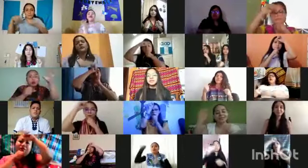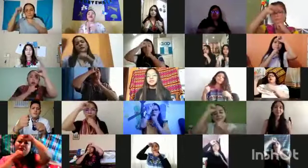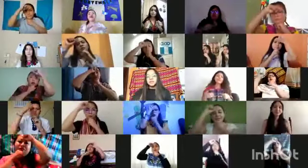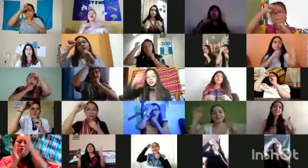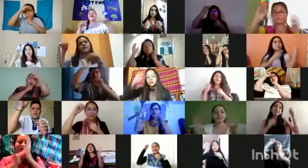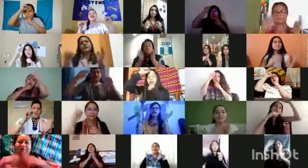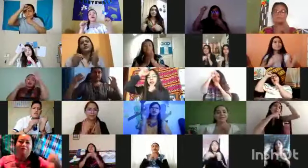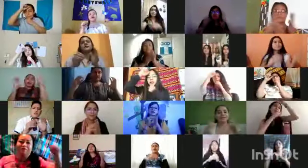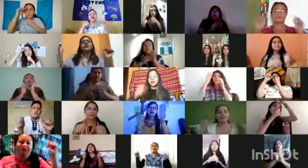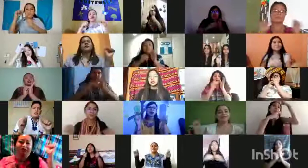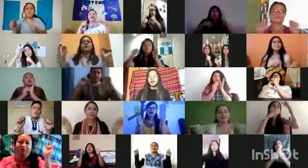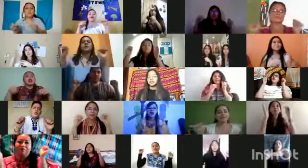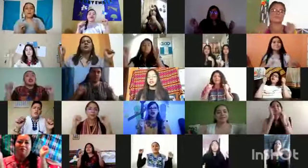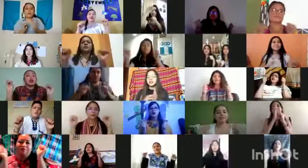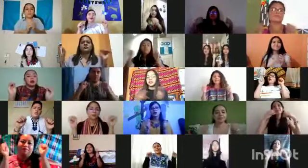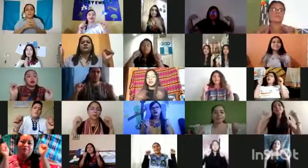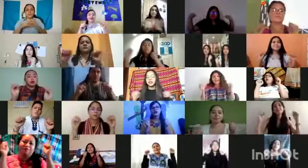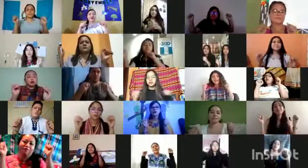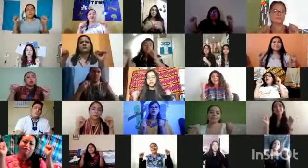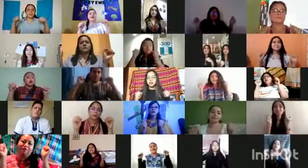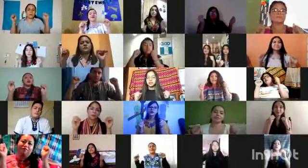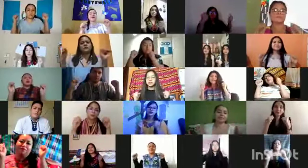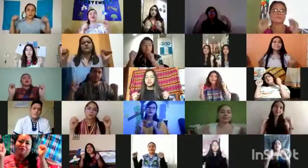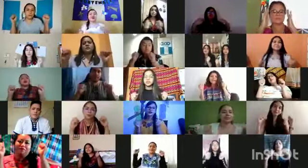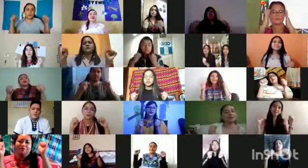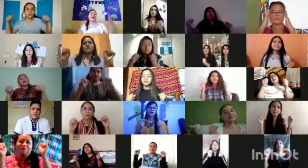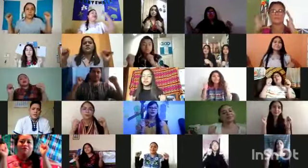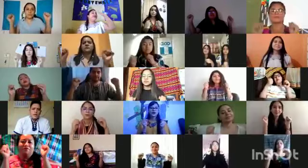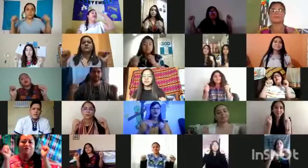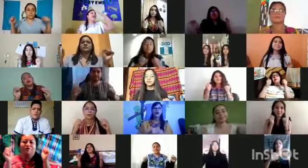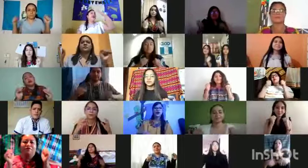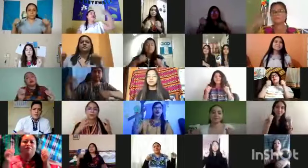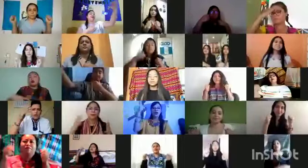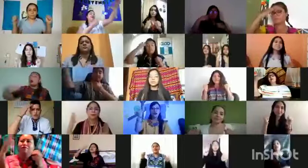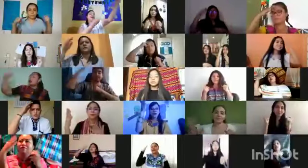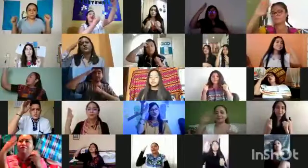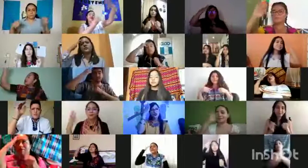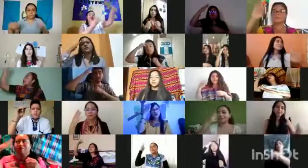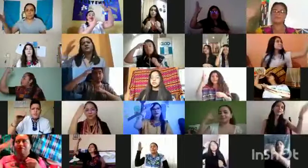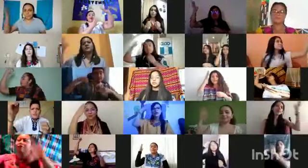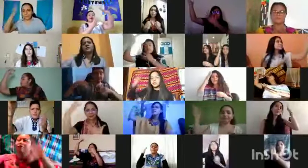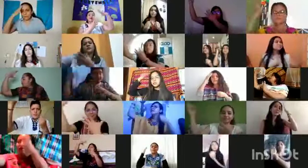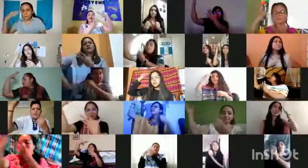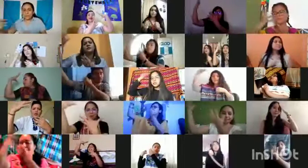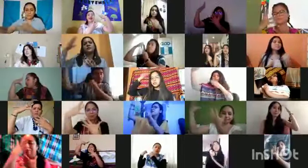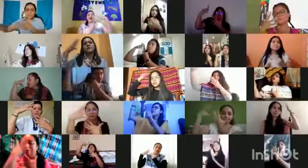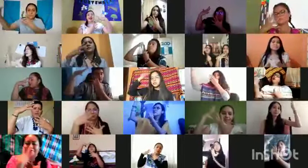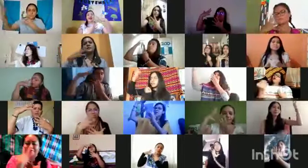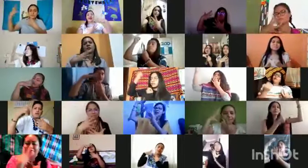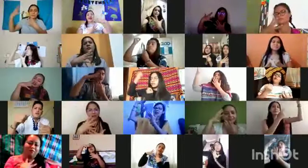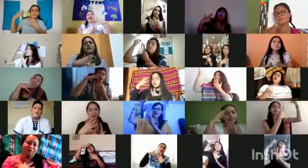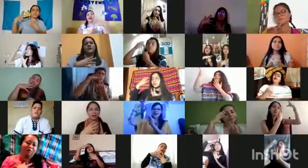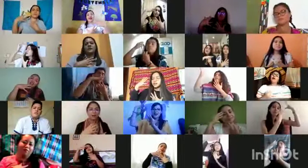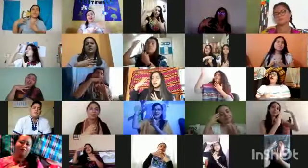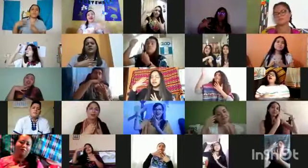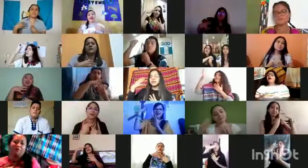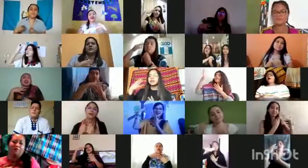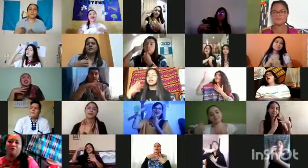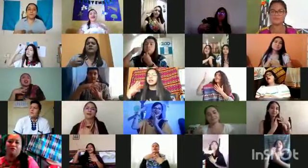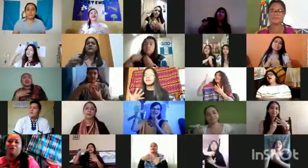de Xelajú Tú que supiste alumbrar